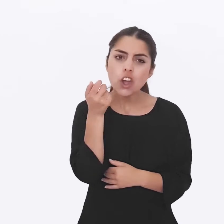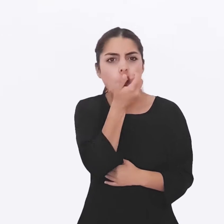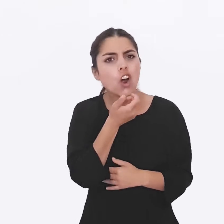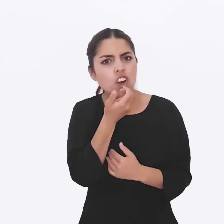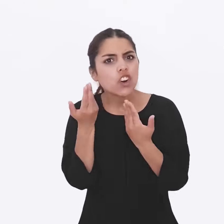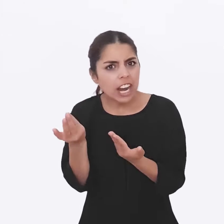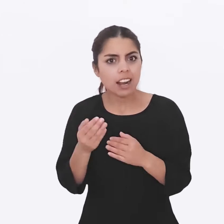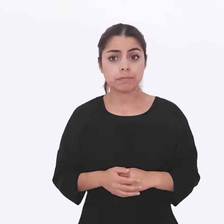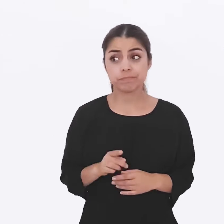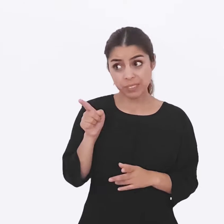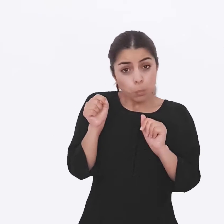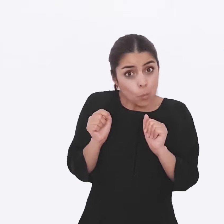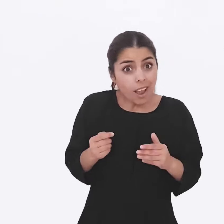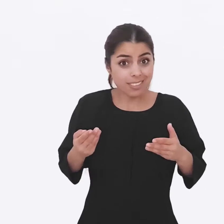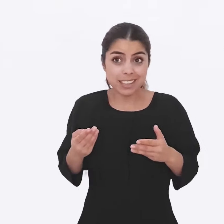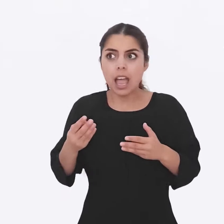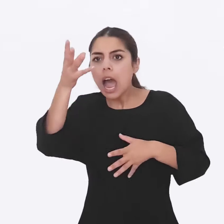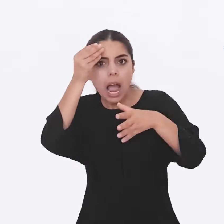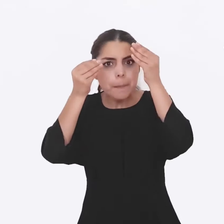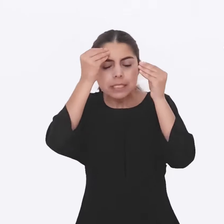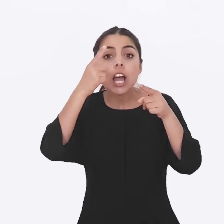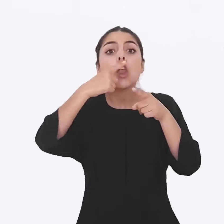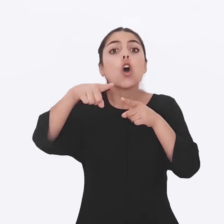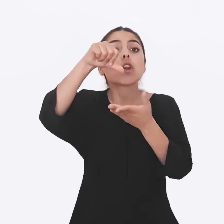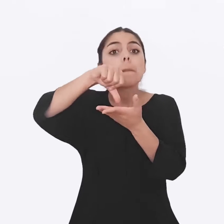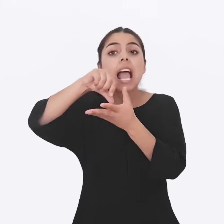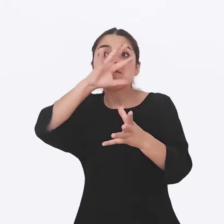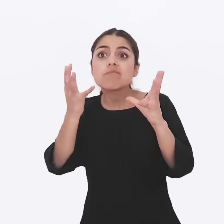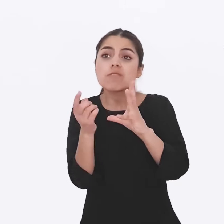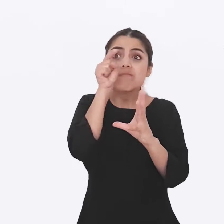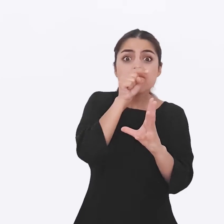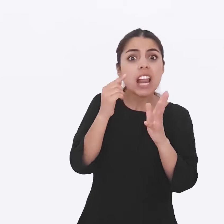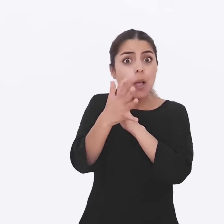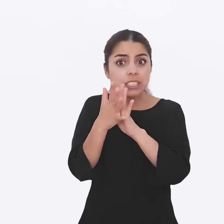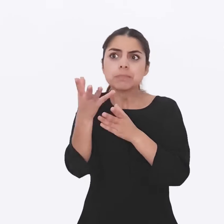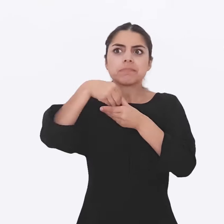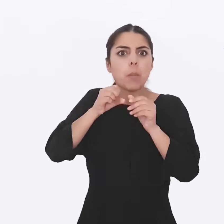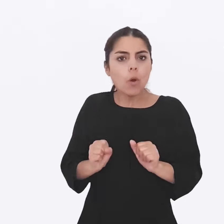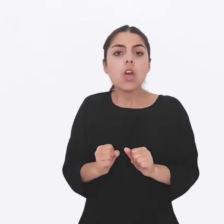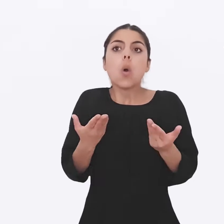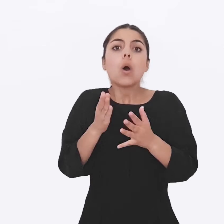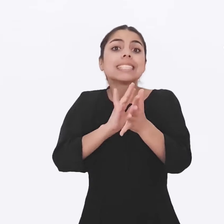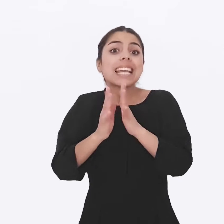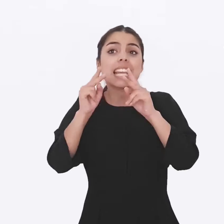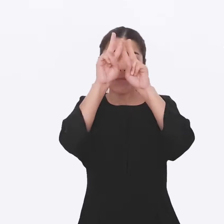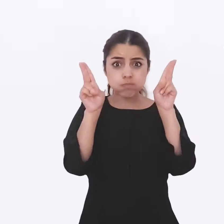En este caso, la sugerencia es incorporar el aprendizaje de alguna lengua de señas extranjera o de la lengua de señas o sistema de